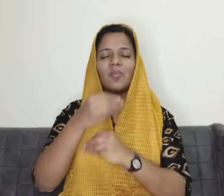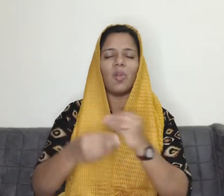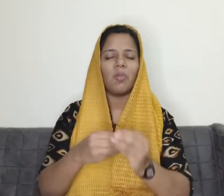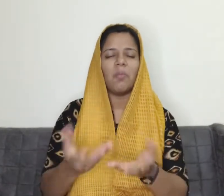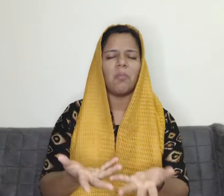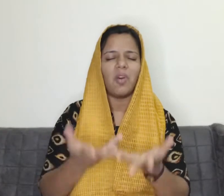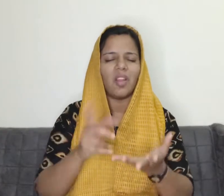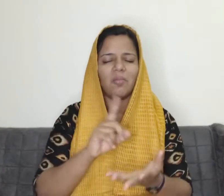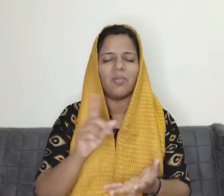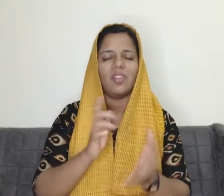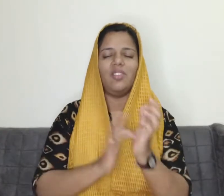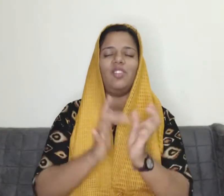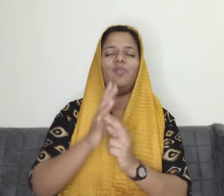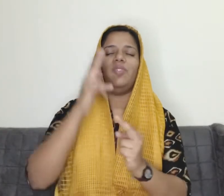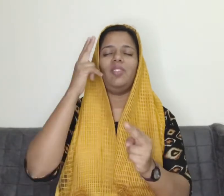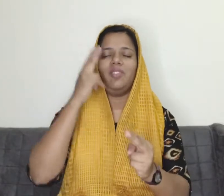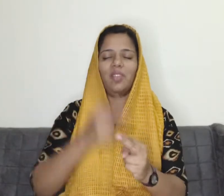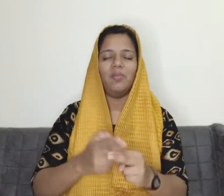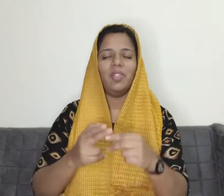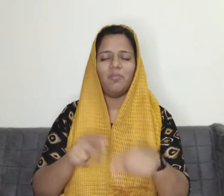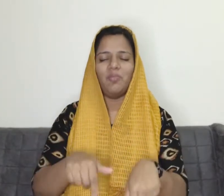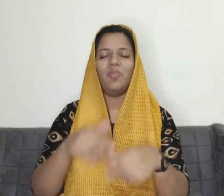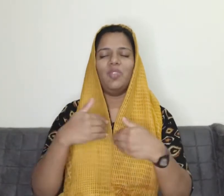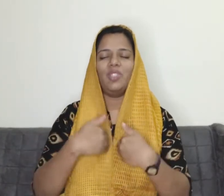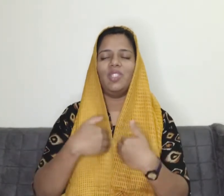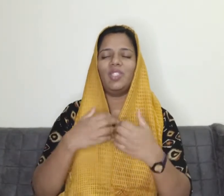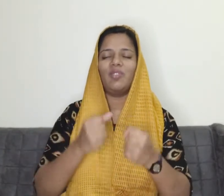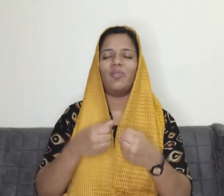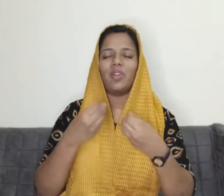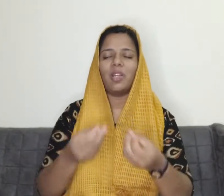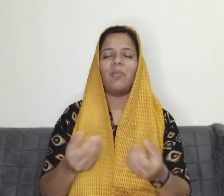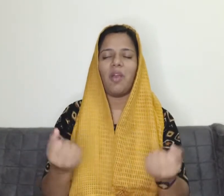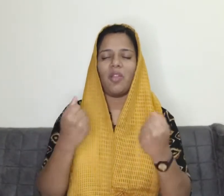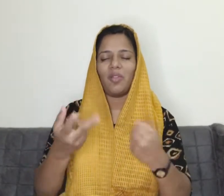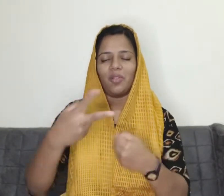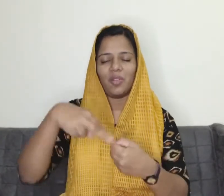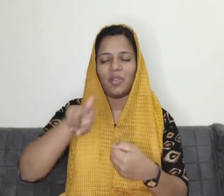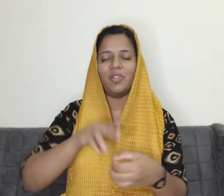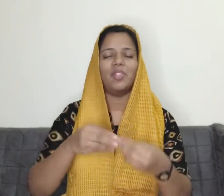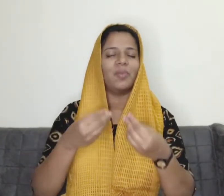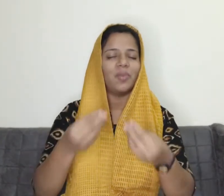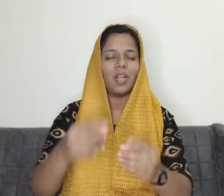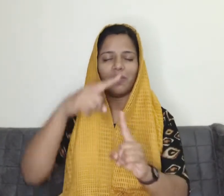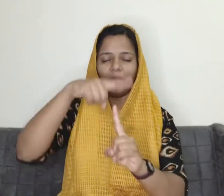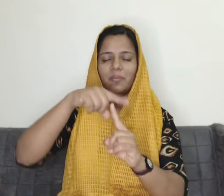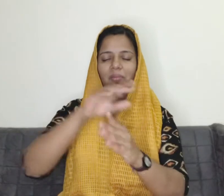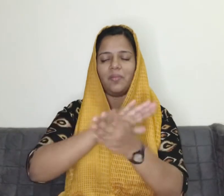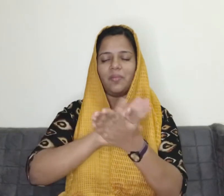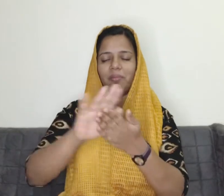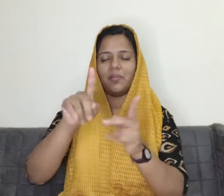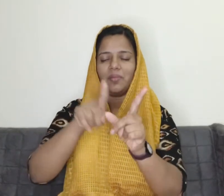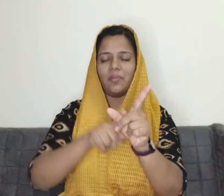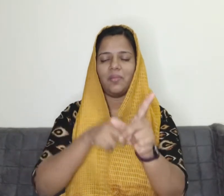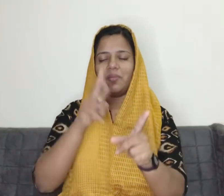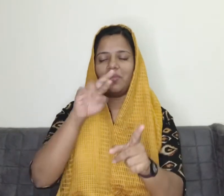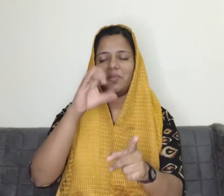വേണ്ടി പ്രാർത്ഥിക്കുന്നു. കർത്താവായ യേശു ക്രിസ്തുവിൻ്റെ നാമത്തിൽ സൗഖ്യമാകട്ടെ. ആരോഗ്യം മടങ്ങി വരട്ടെ എന്ന് പ്രാർത്ഥിക്കുന്നു. തൈറോയിഡ് കൂടി ഭാരപ്പെട്ട്